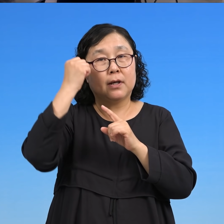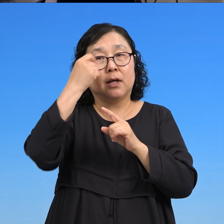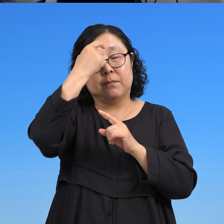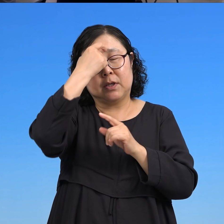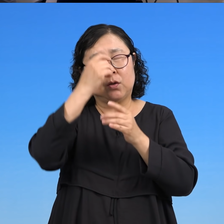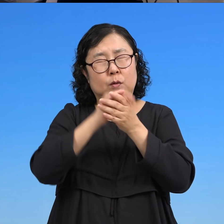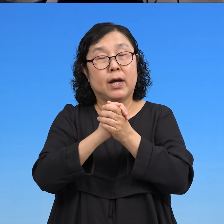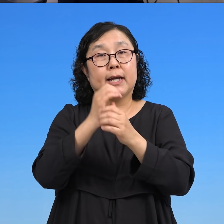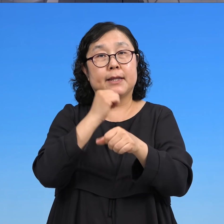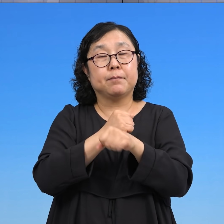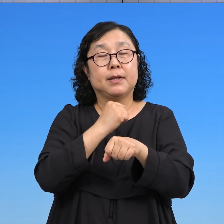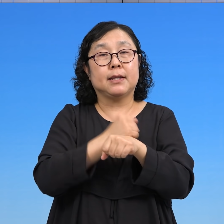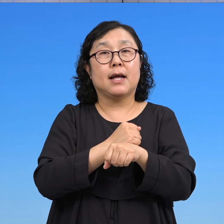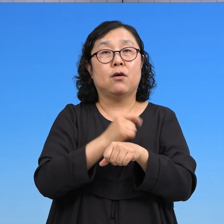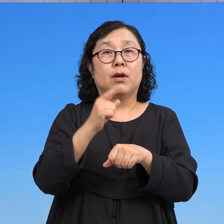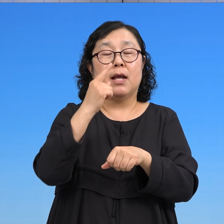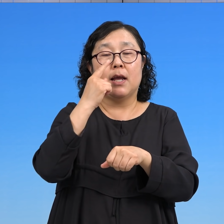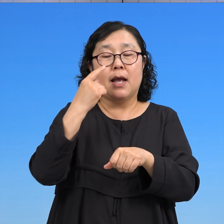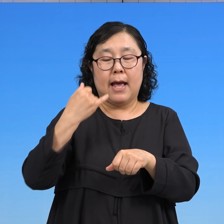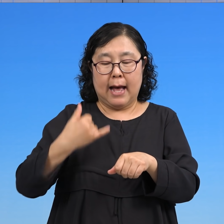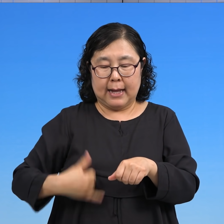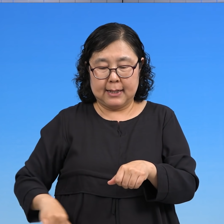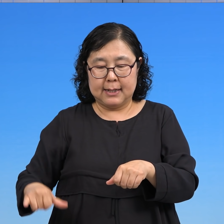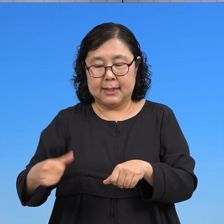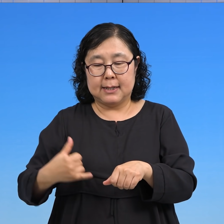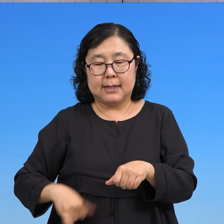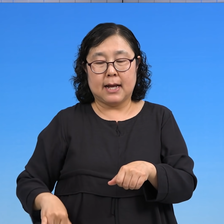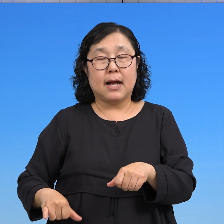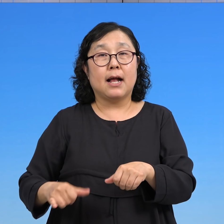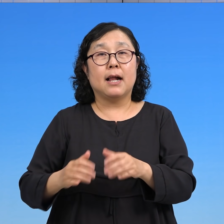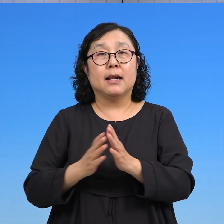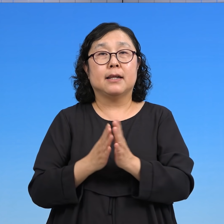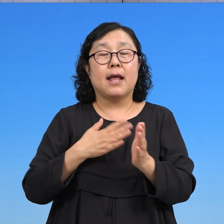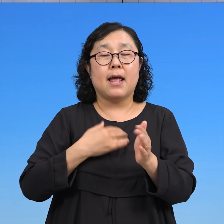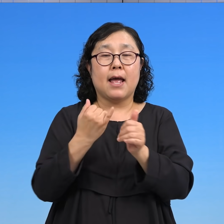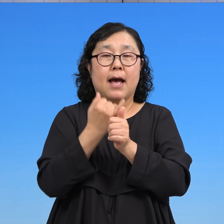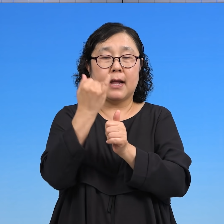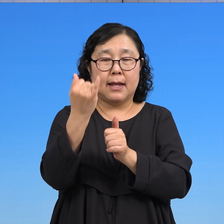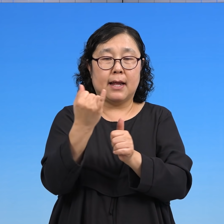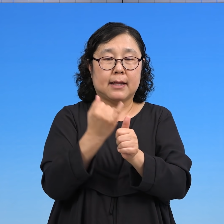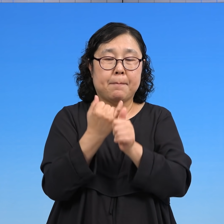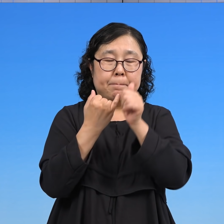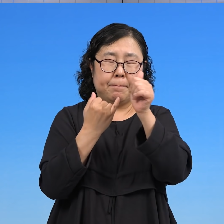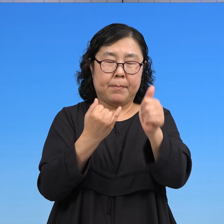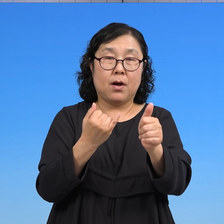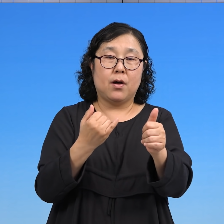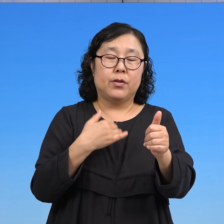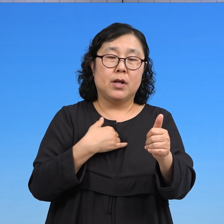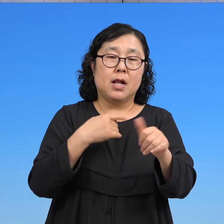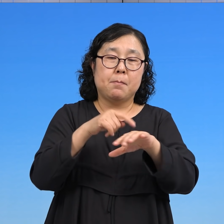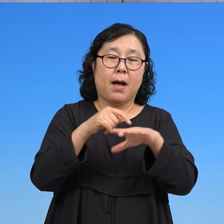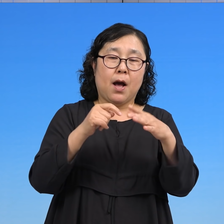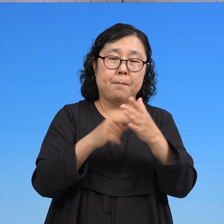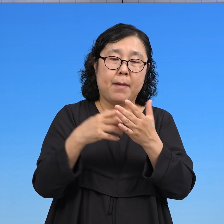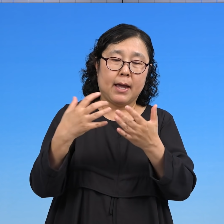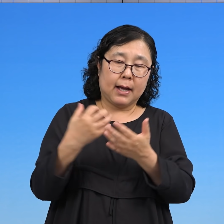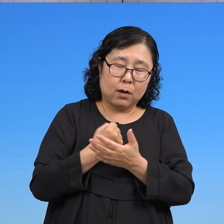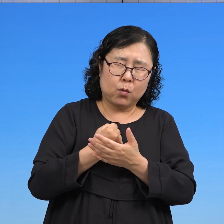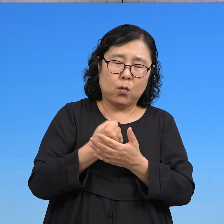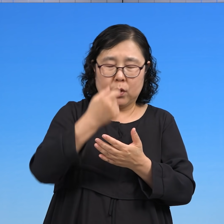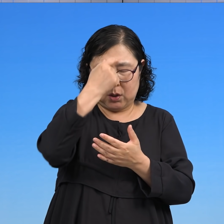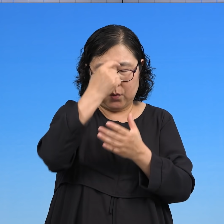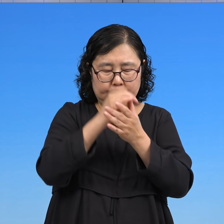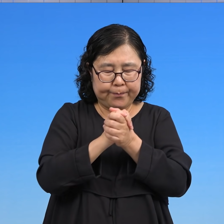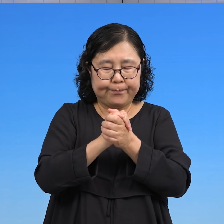말씀을 기억하시며 기도하겠지만 여러분 우리 아들 딸 품고 기도하시면 좋겠습니다. 내 아내 내 사랑하는 남편 품고